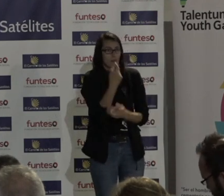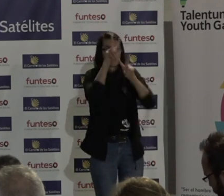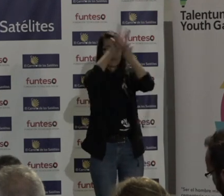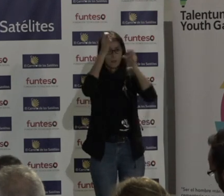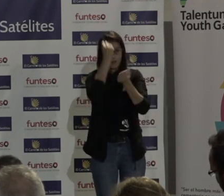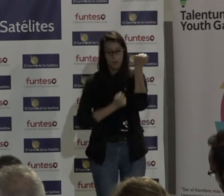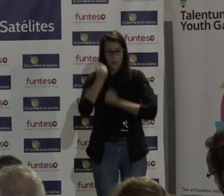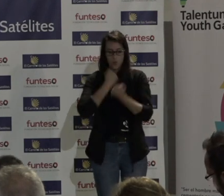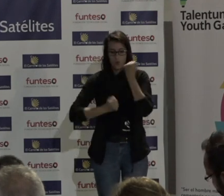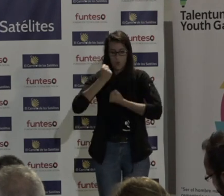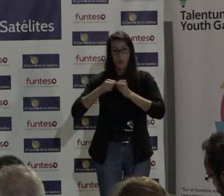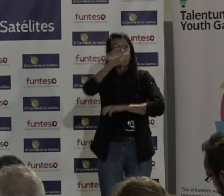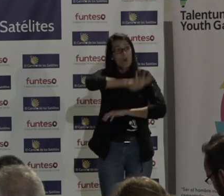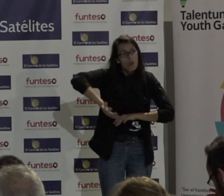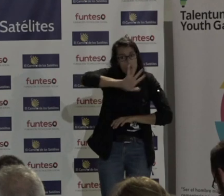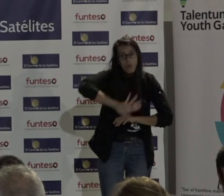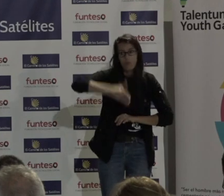financiera y